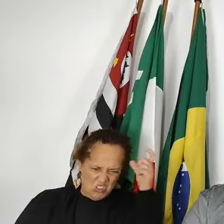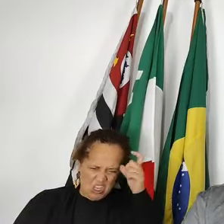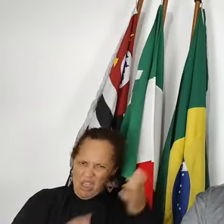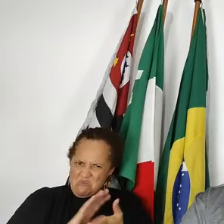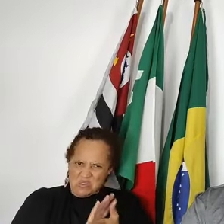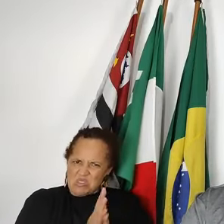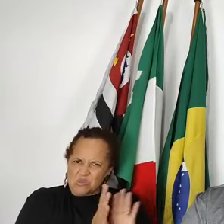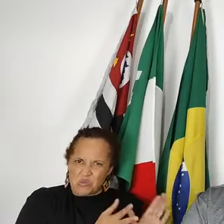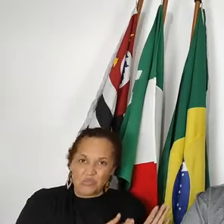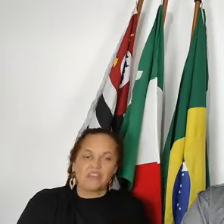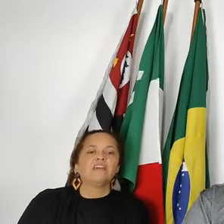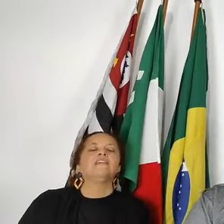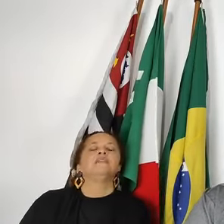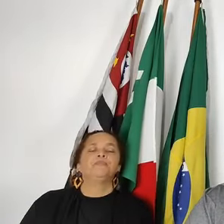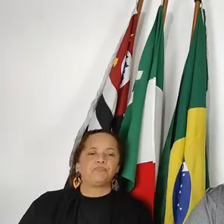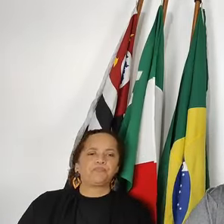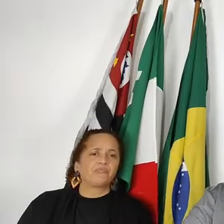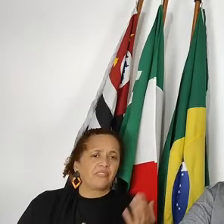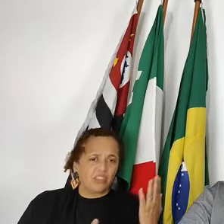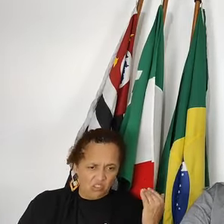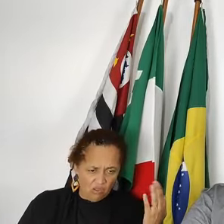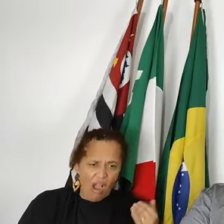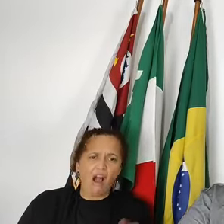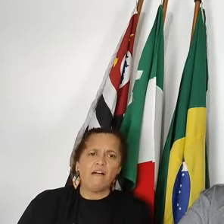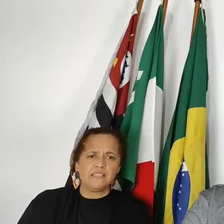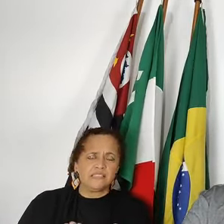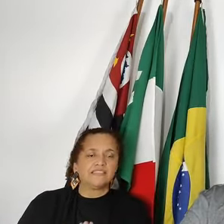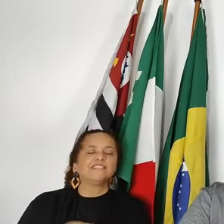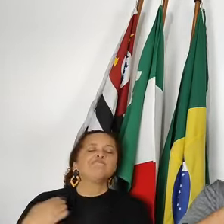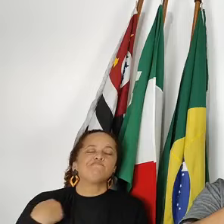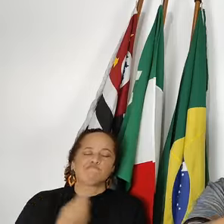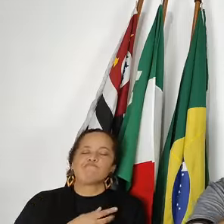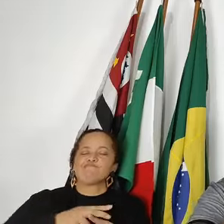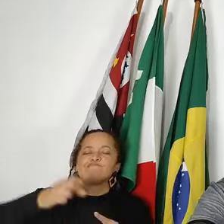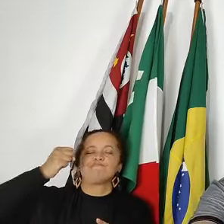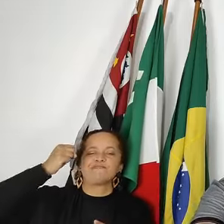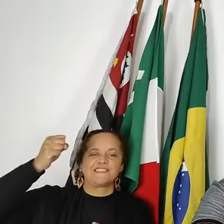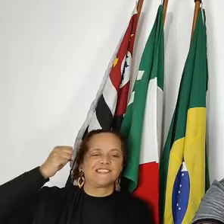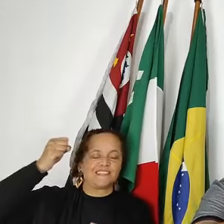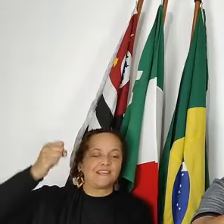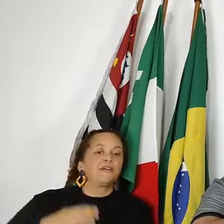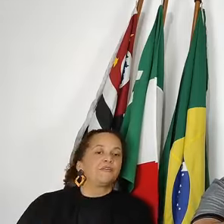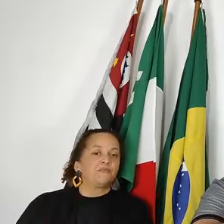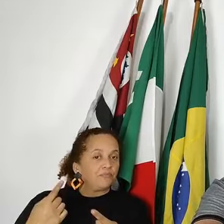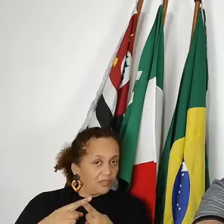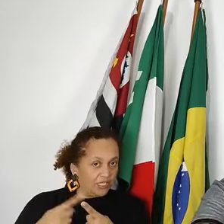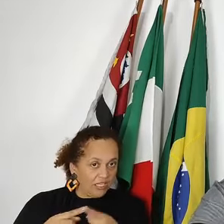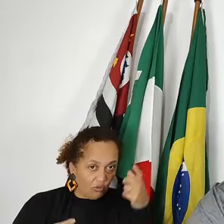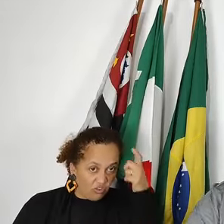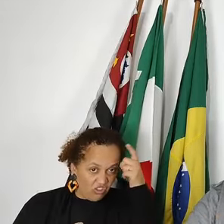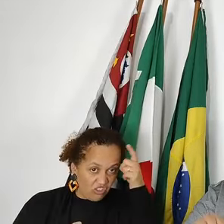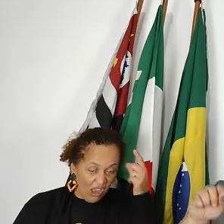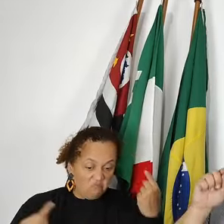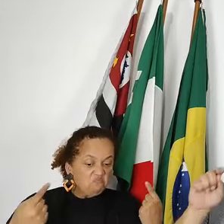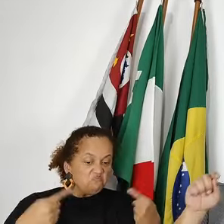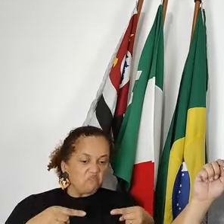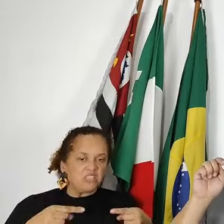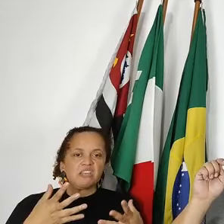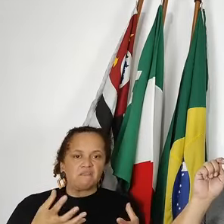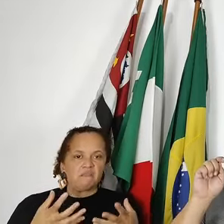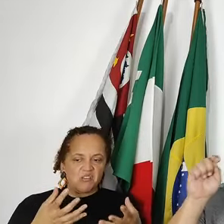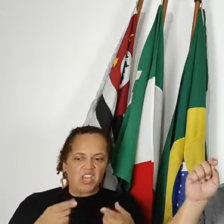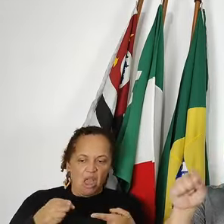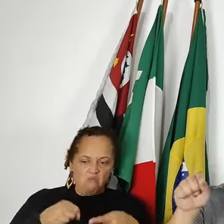miseráveis que tem colocado na mente dos jovens, das crianças, nós vamos vencer, porque o maior objetivo do inimigo é as crianças. Então,